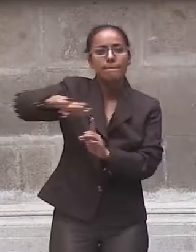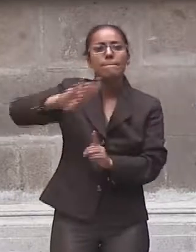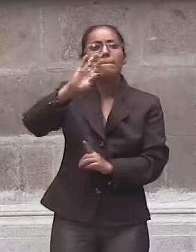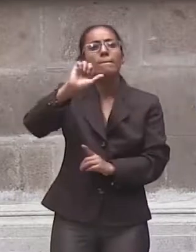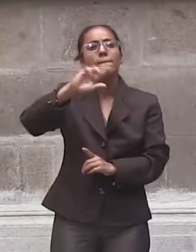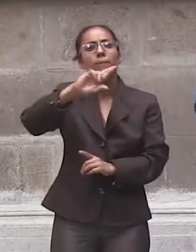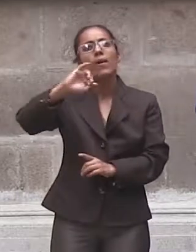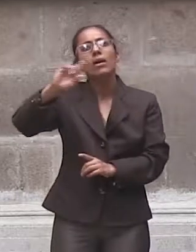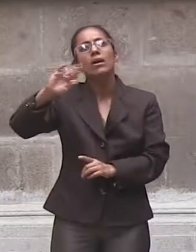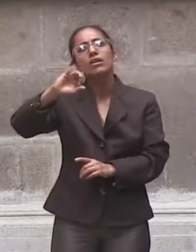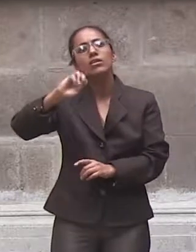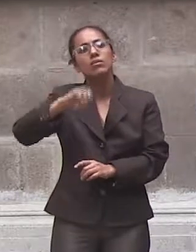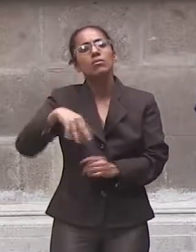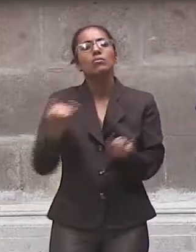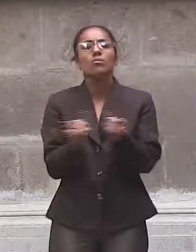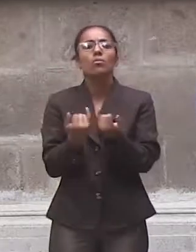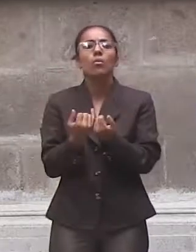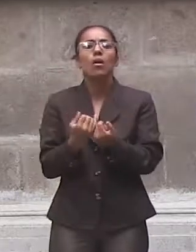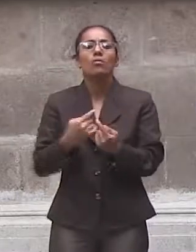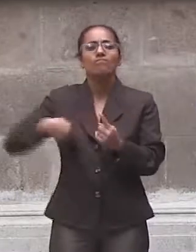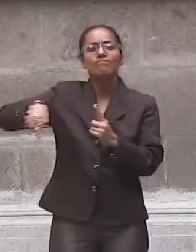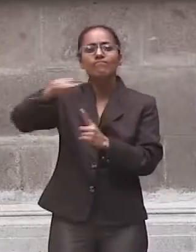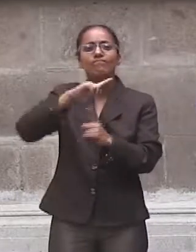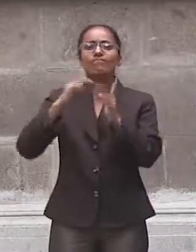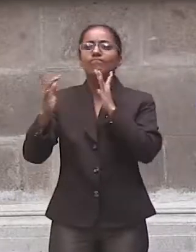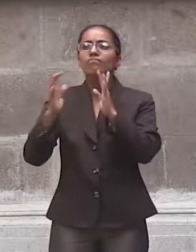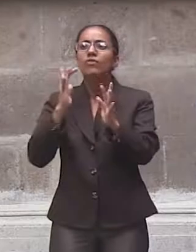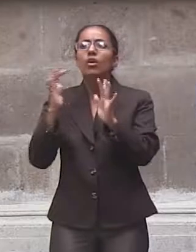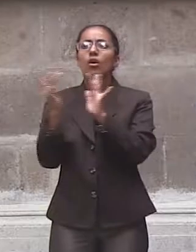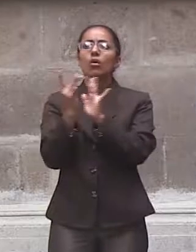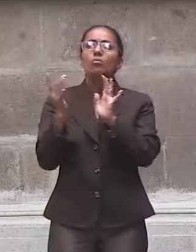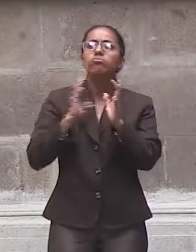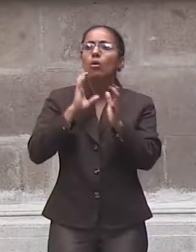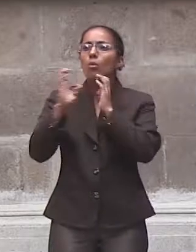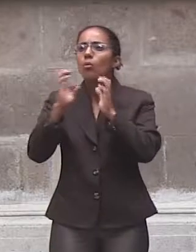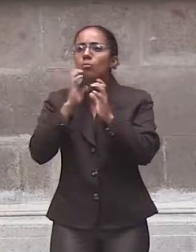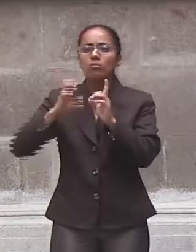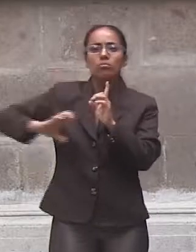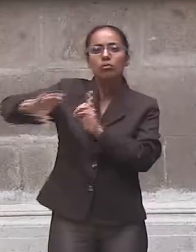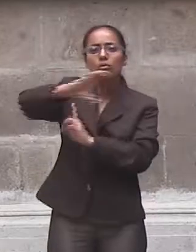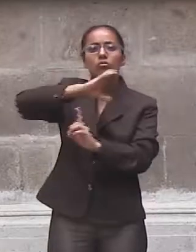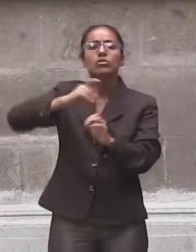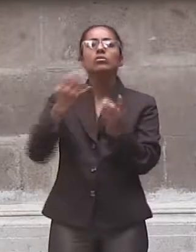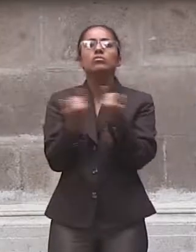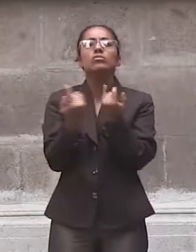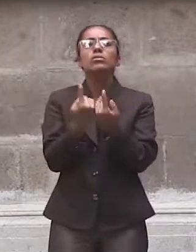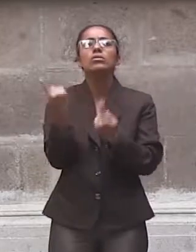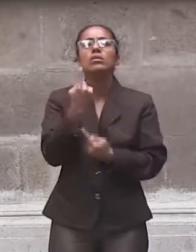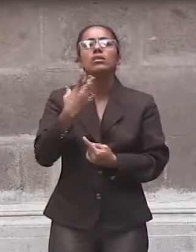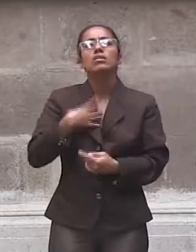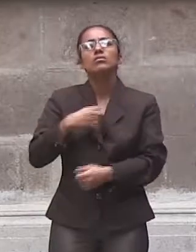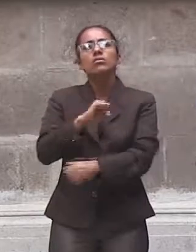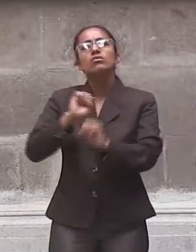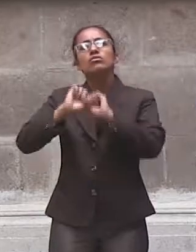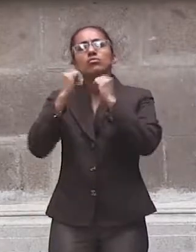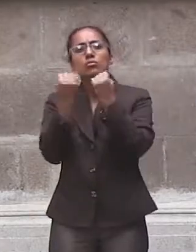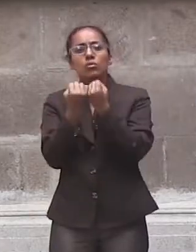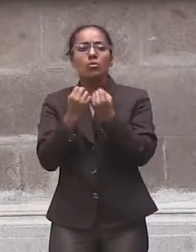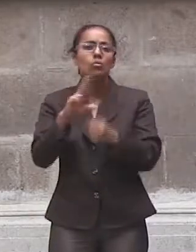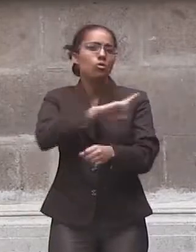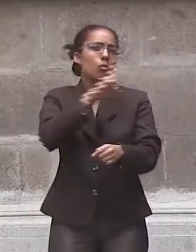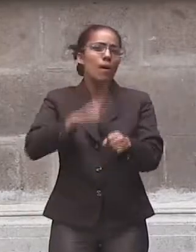contexto este sociológico natural de lo que es méxico como país y a su vez hay